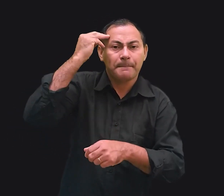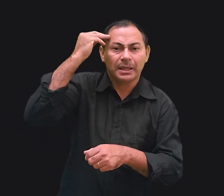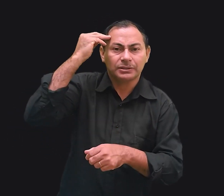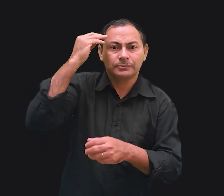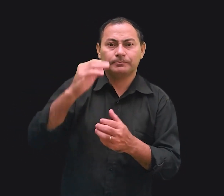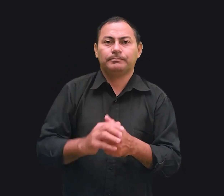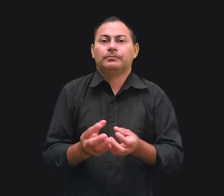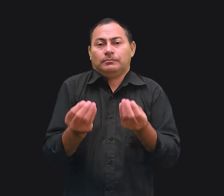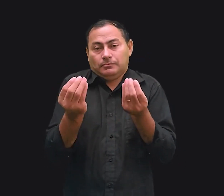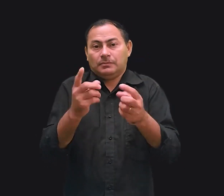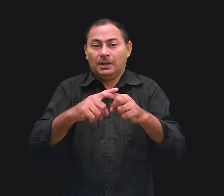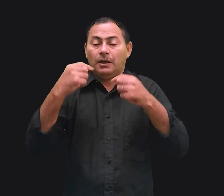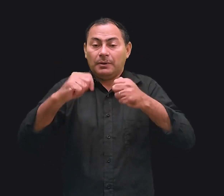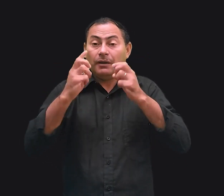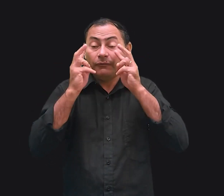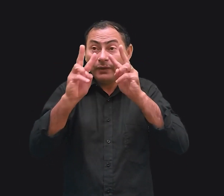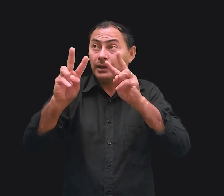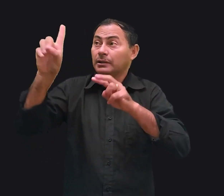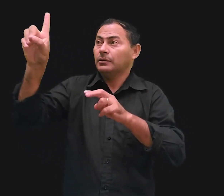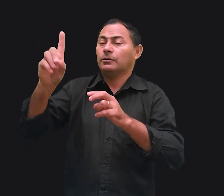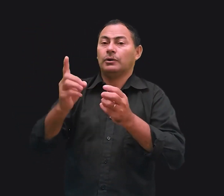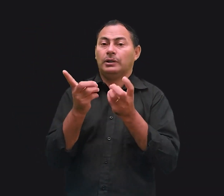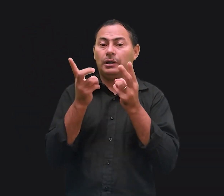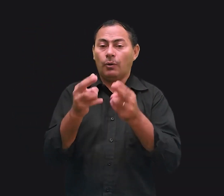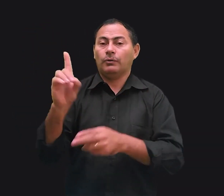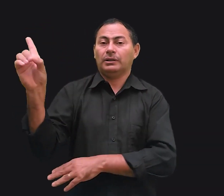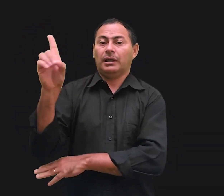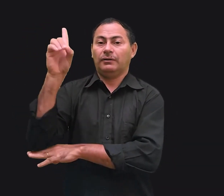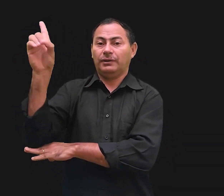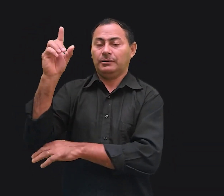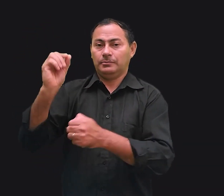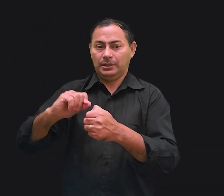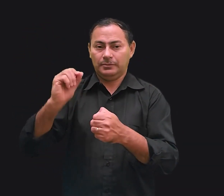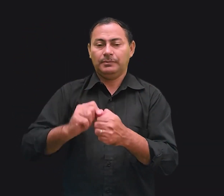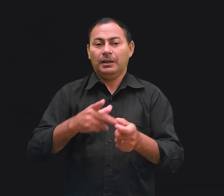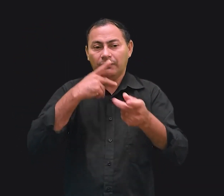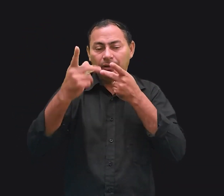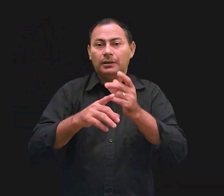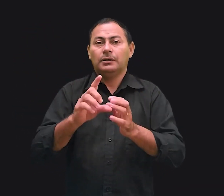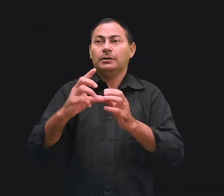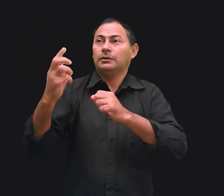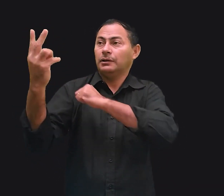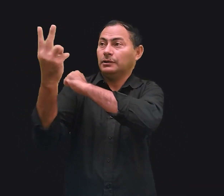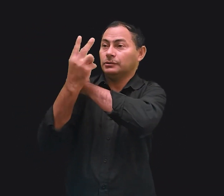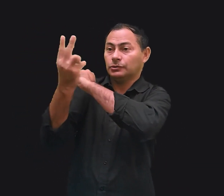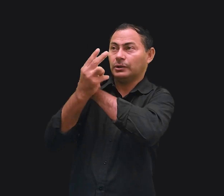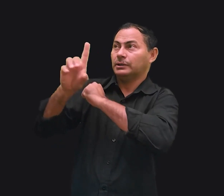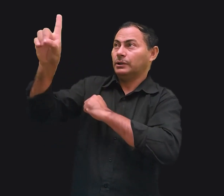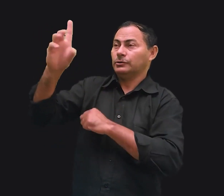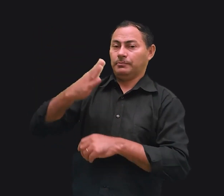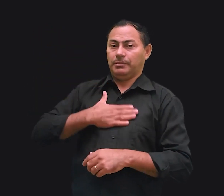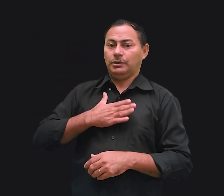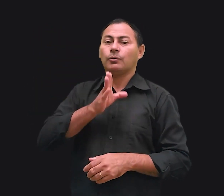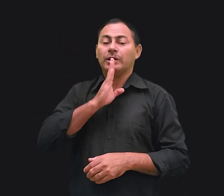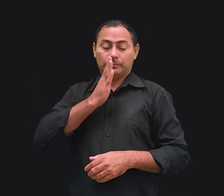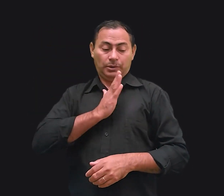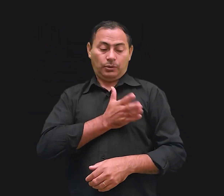examina a mente. Com isso devemos olhar para cima como Davi fez. Ele disse, sonda-me, ó Deus, e conhece o meu